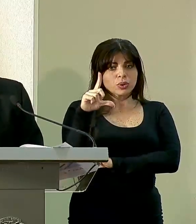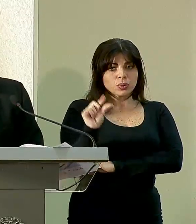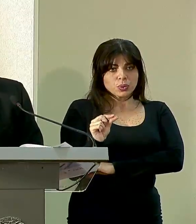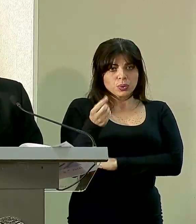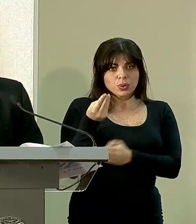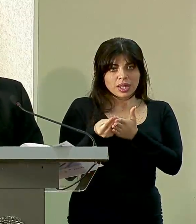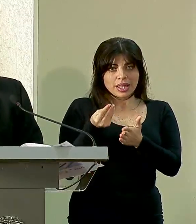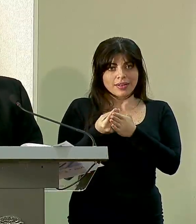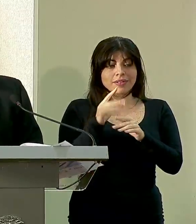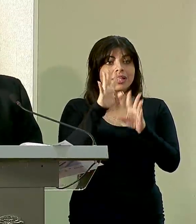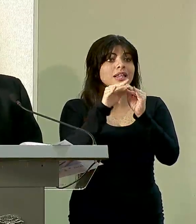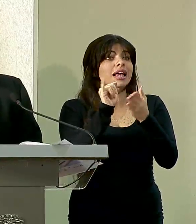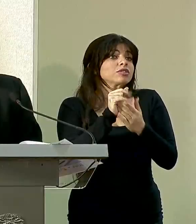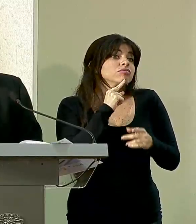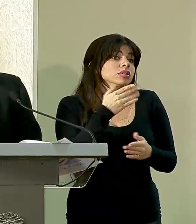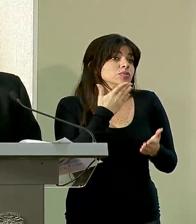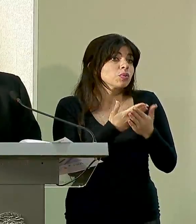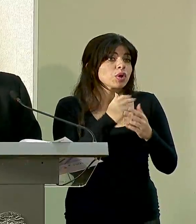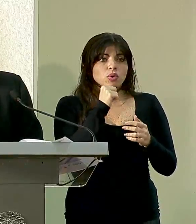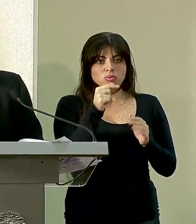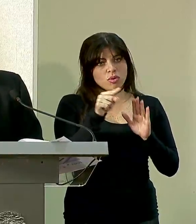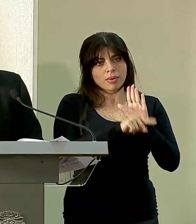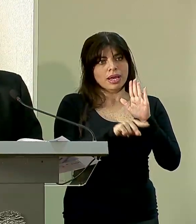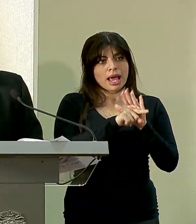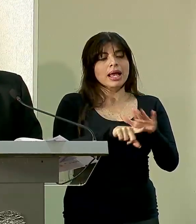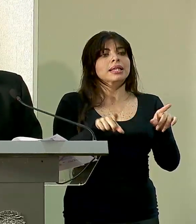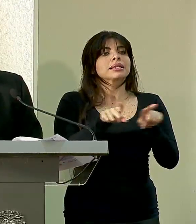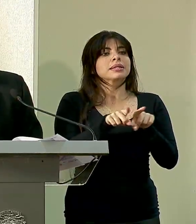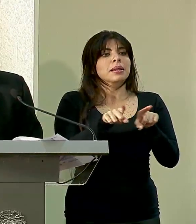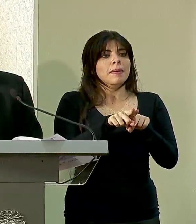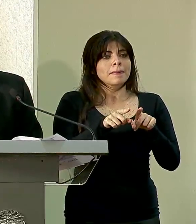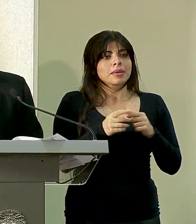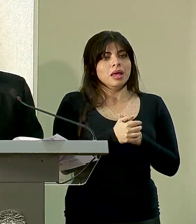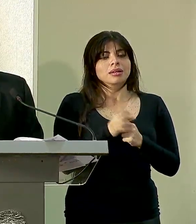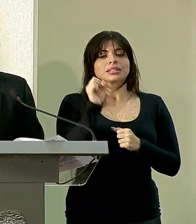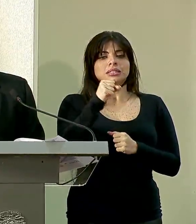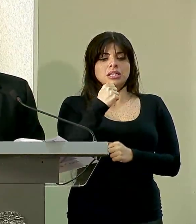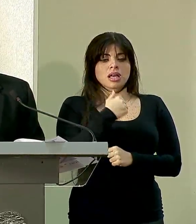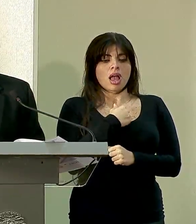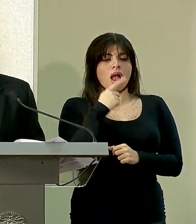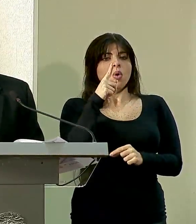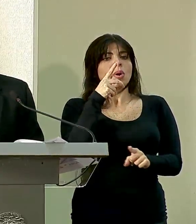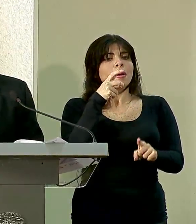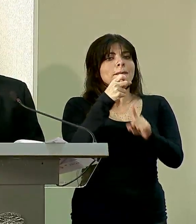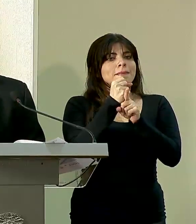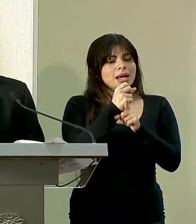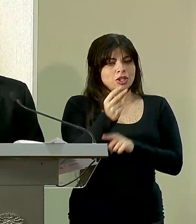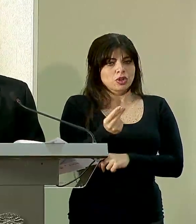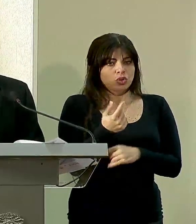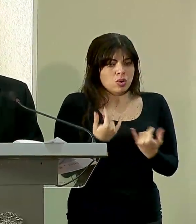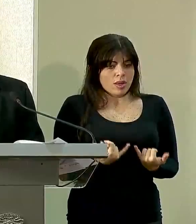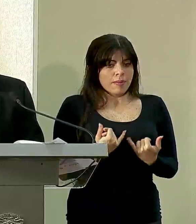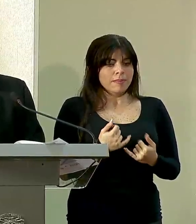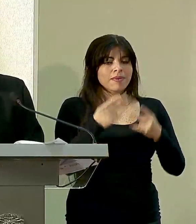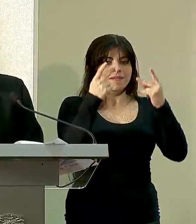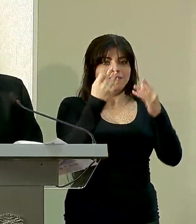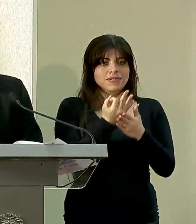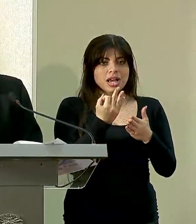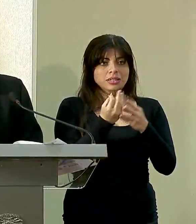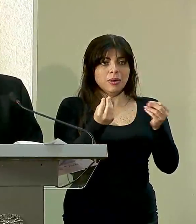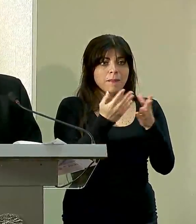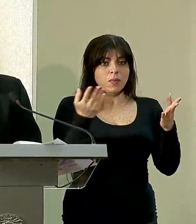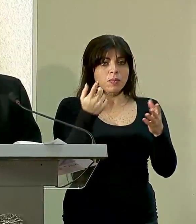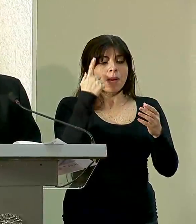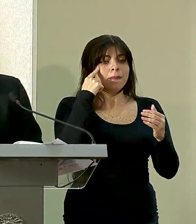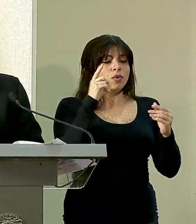tarifas, y esto, que es bueno, no lo vamos a negar, también sí tiene un impacto inmediato sobre las finanzas públicas a partir de la reducción